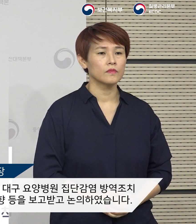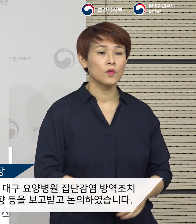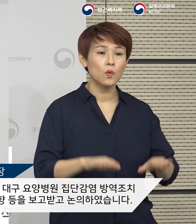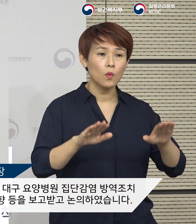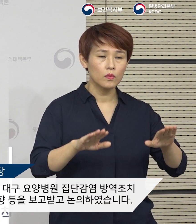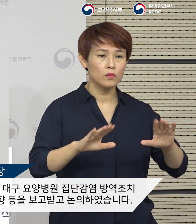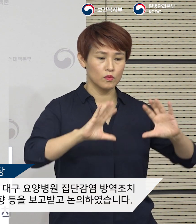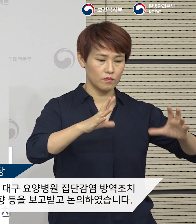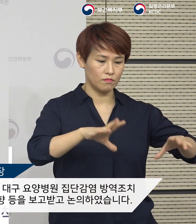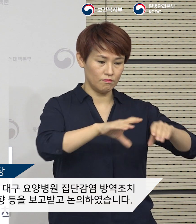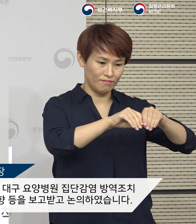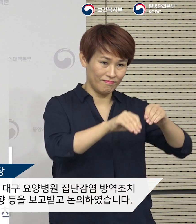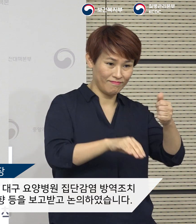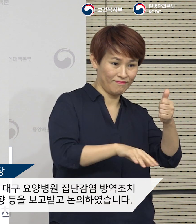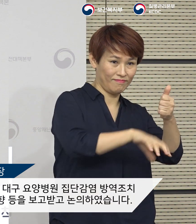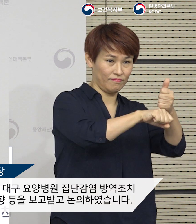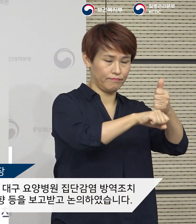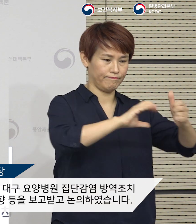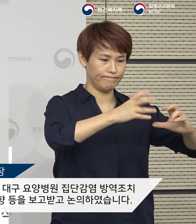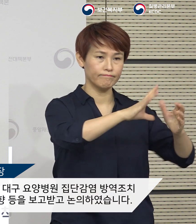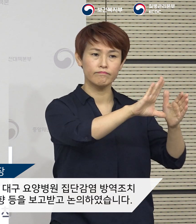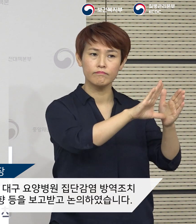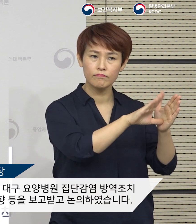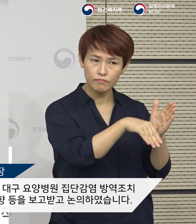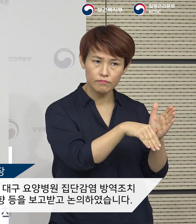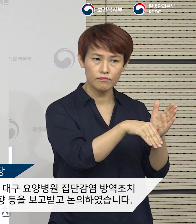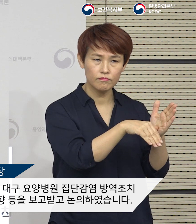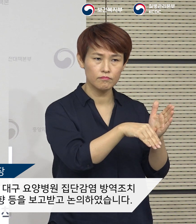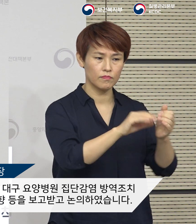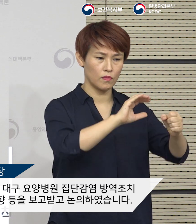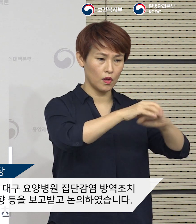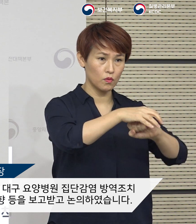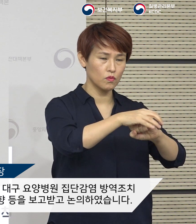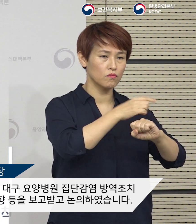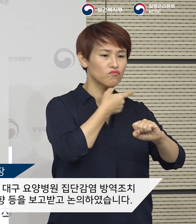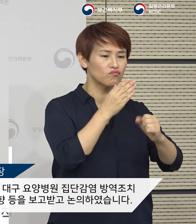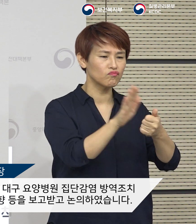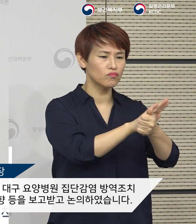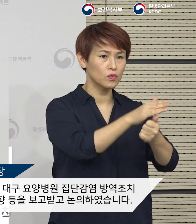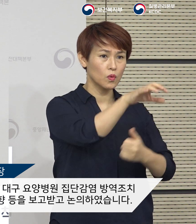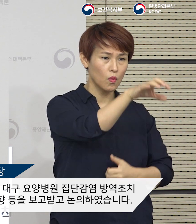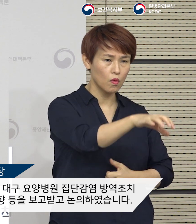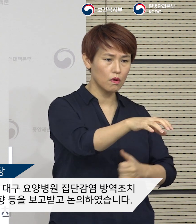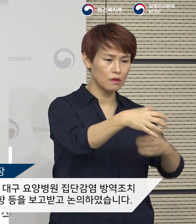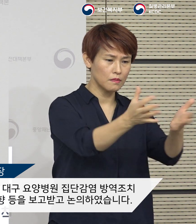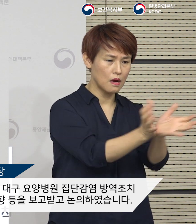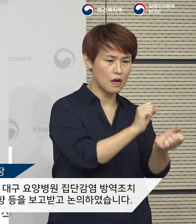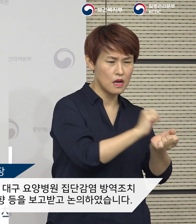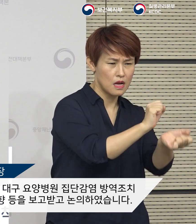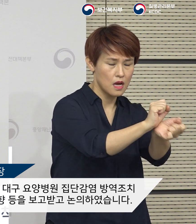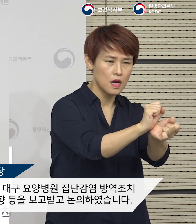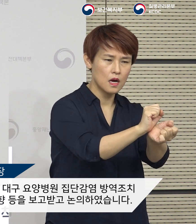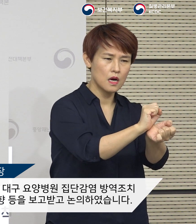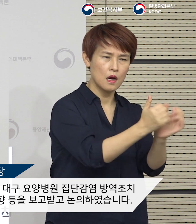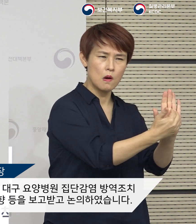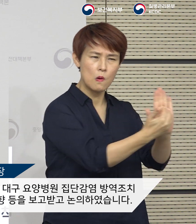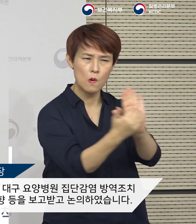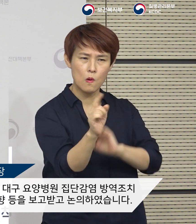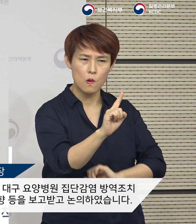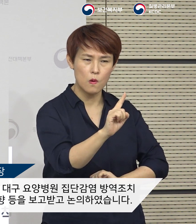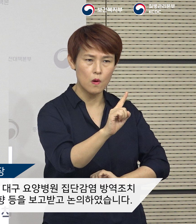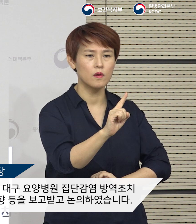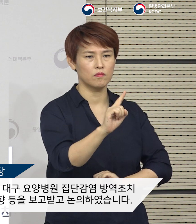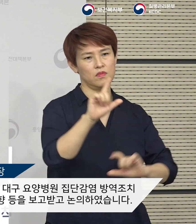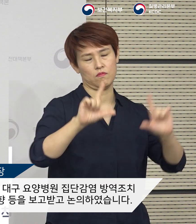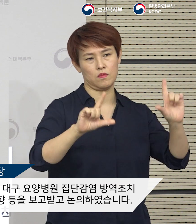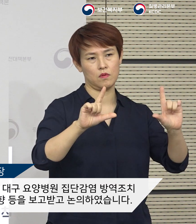오늘 국무총리 주재로 열린 중대본 회의에서는 대구 요양병원 집단 감염 방역 조치 상황, 특별 입국